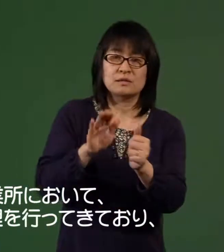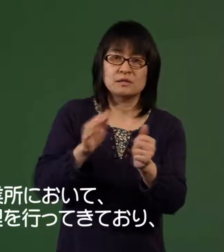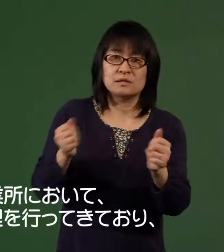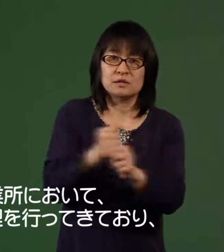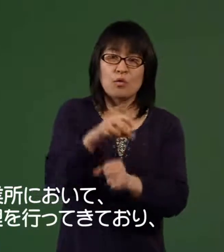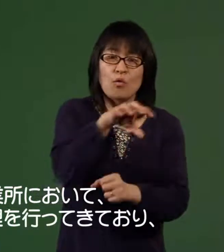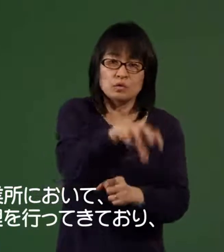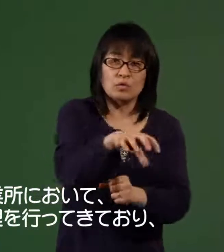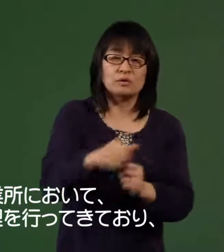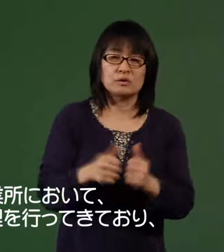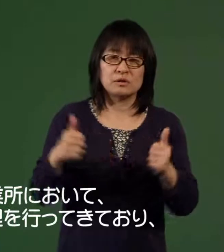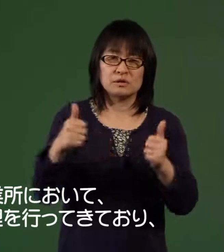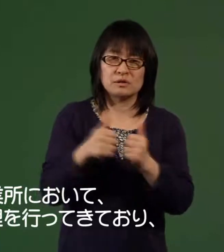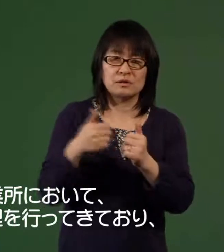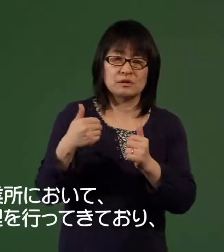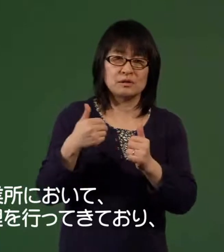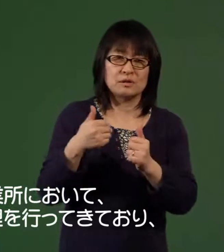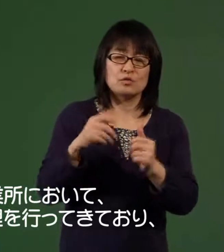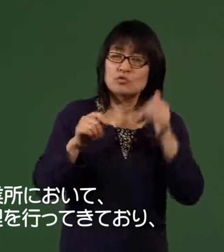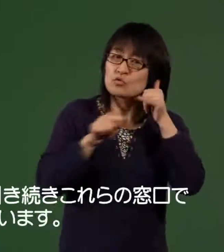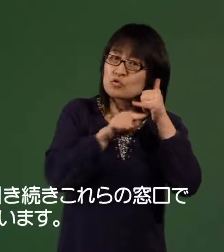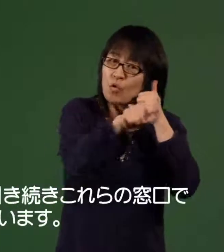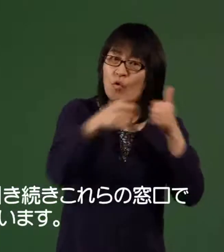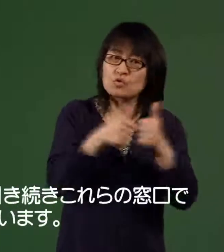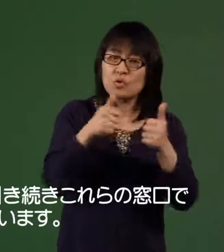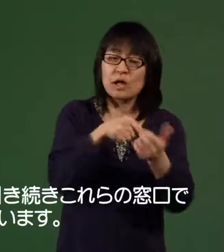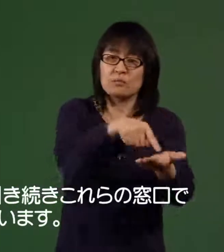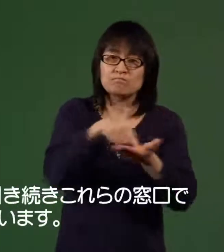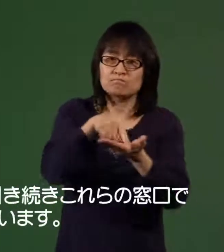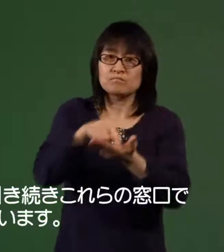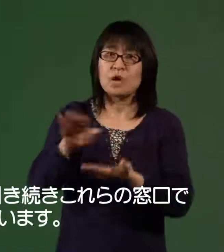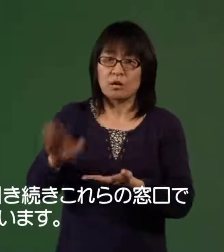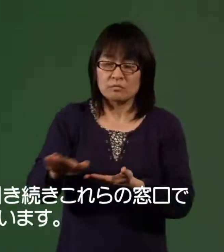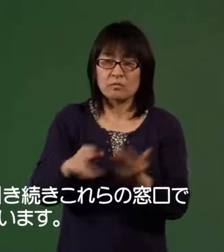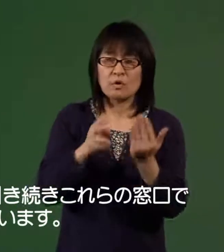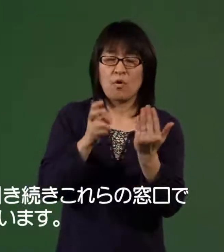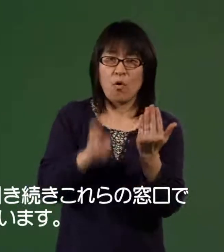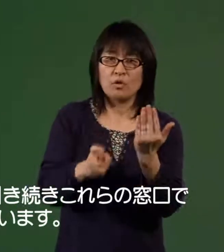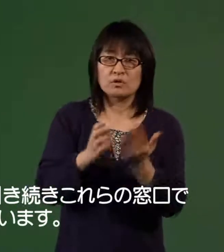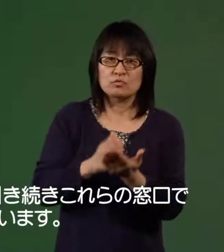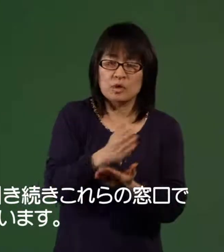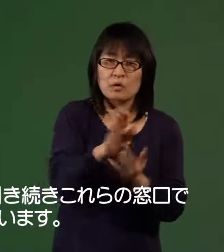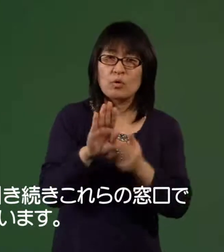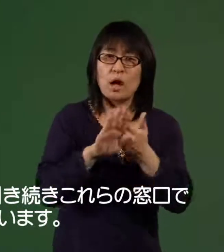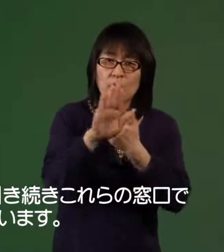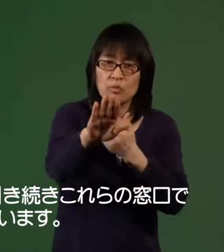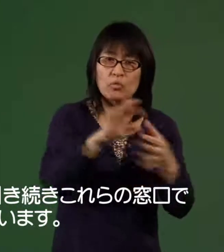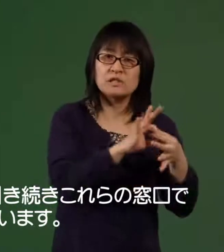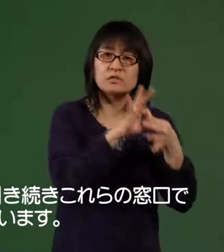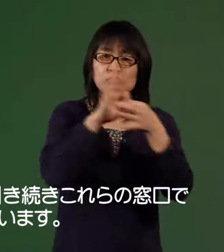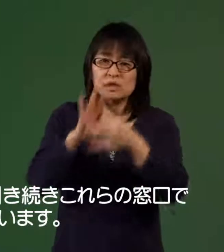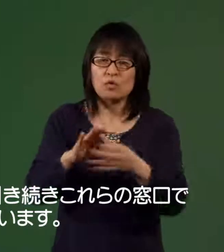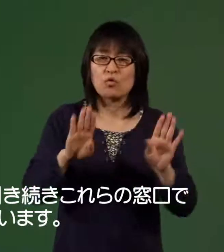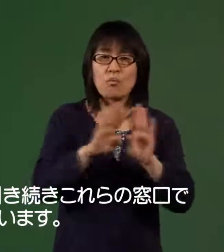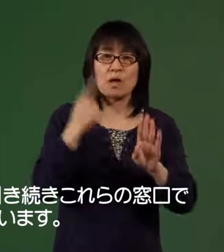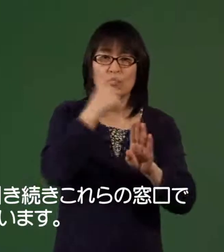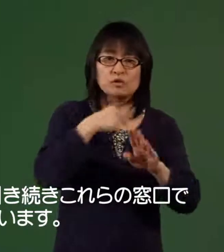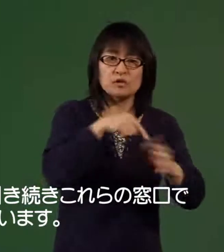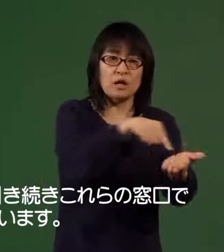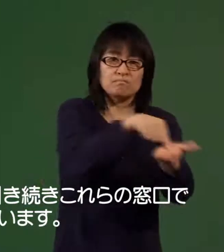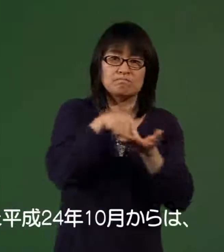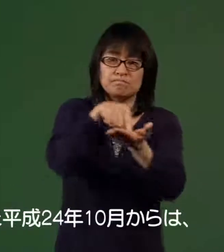通報の受理を行ってきており法律の4候補も引き続きこれらの窓口で相談をお受けしてい